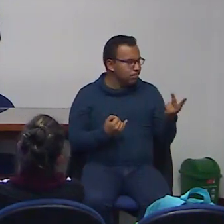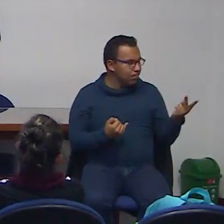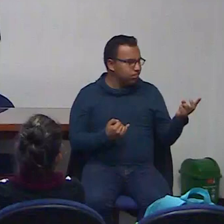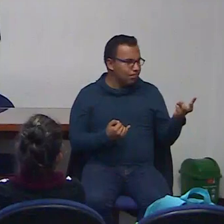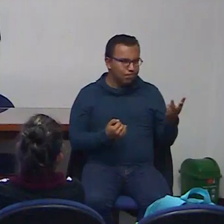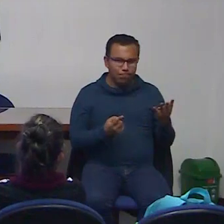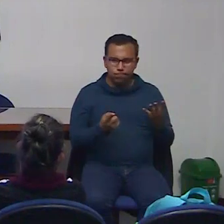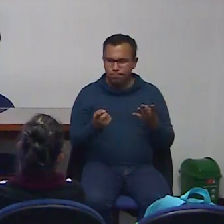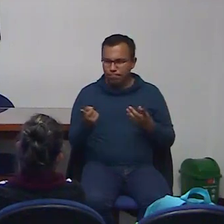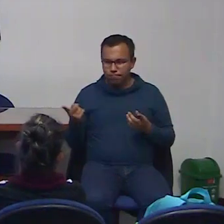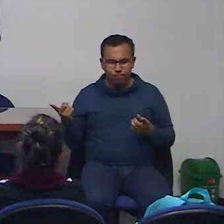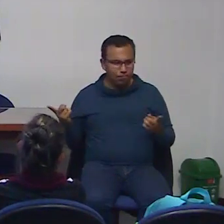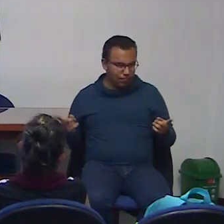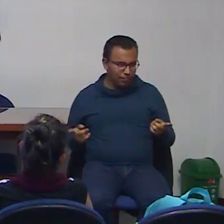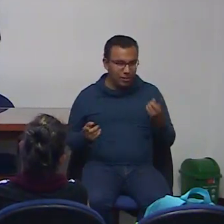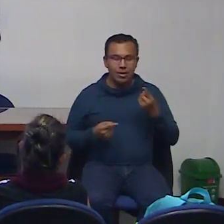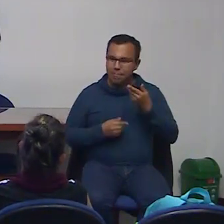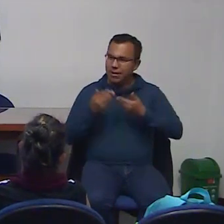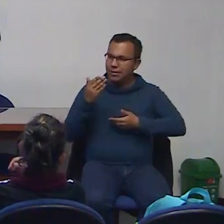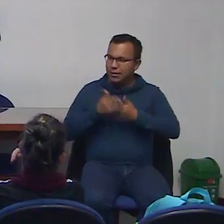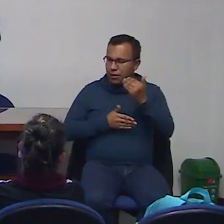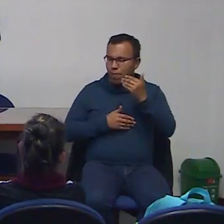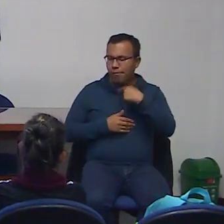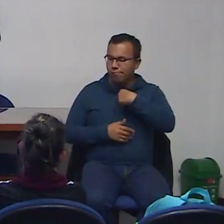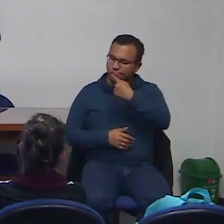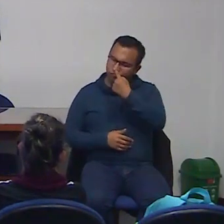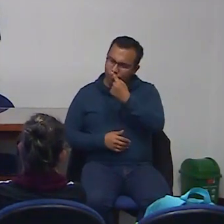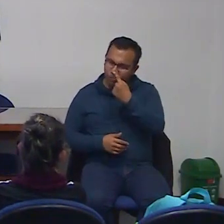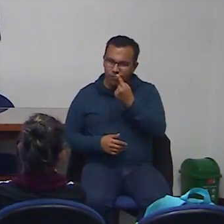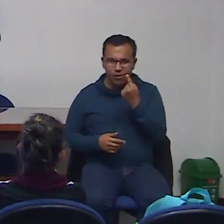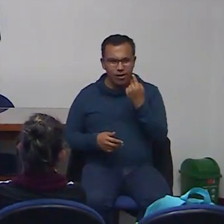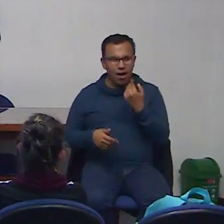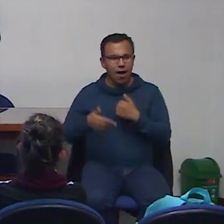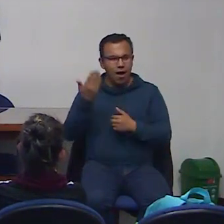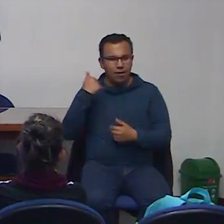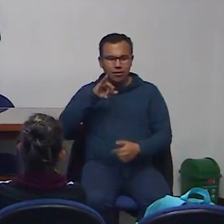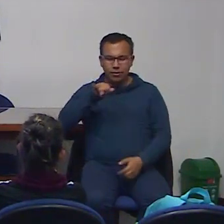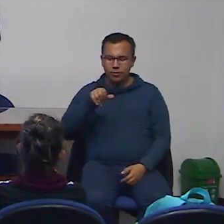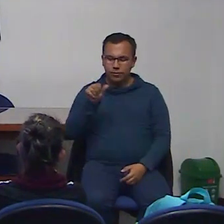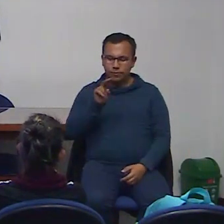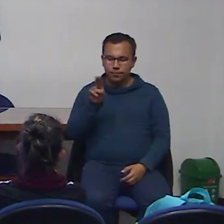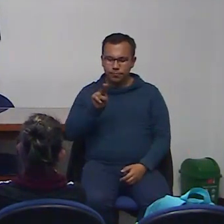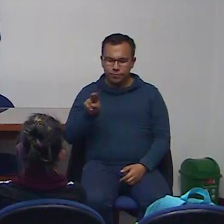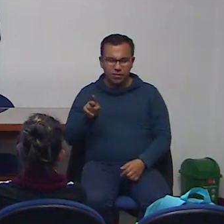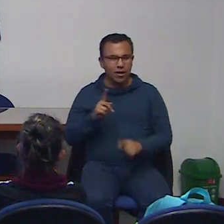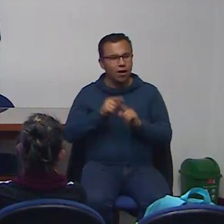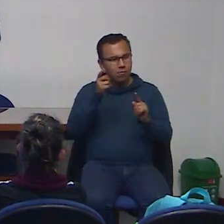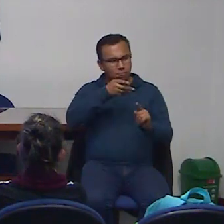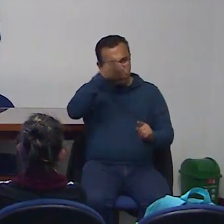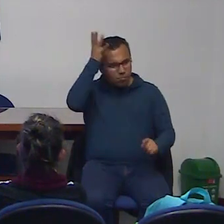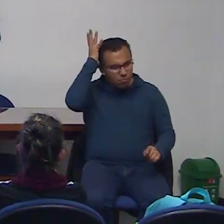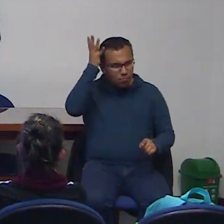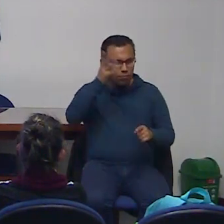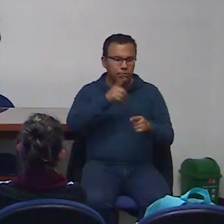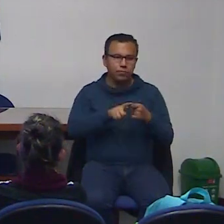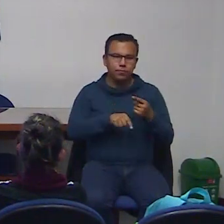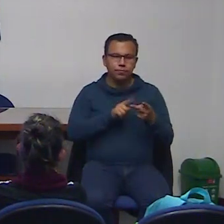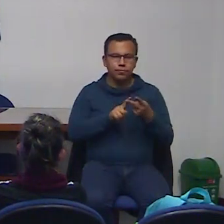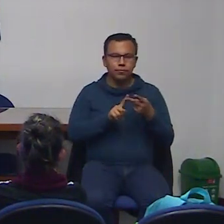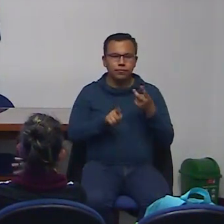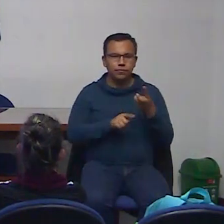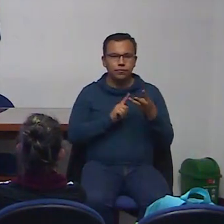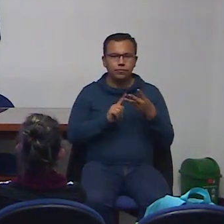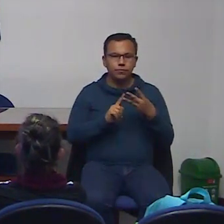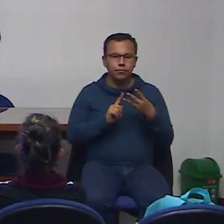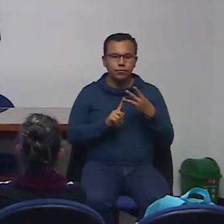musicales entonces empecé a explorar el jazz empecé a explorar el Funk eh empecé a a